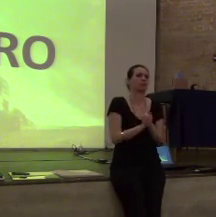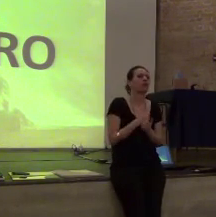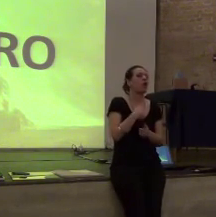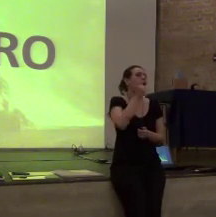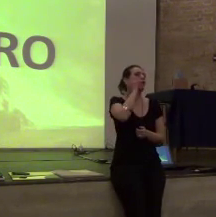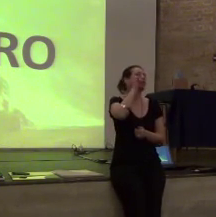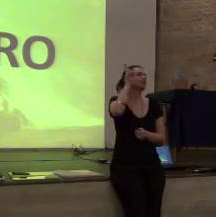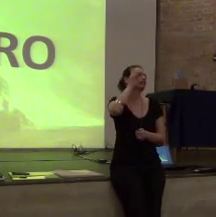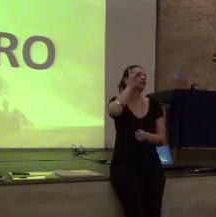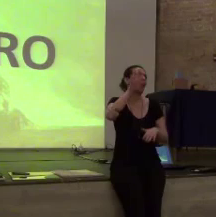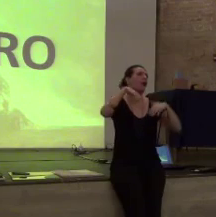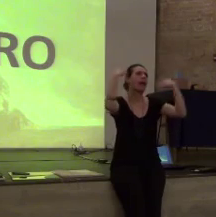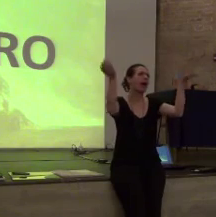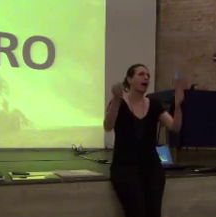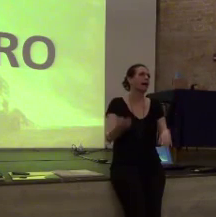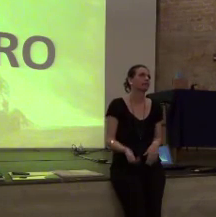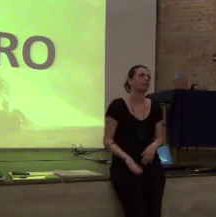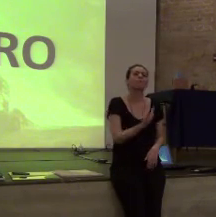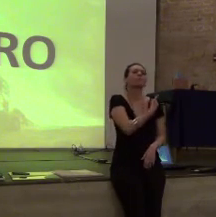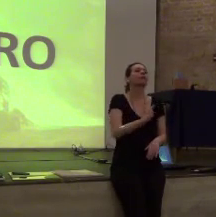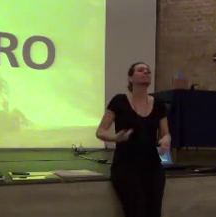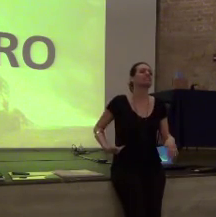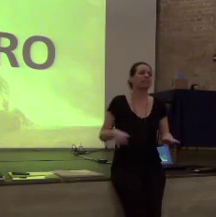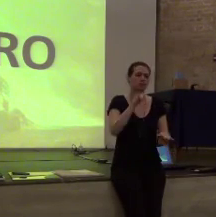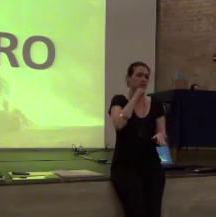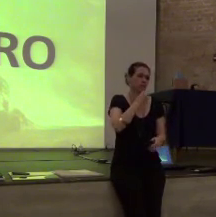vibração. Né, para que a contação de histórias ela